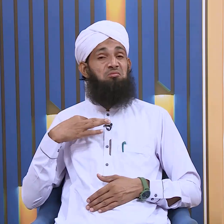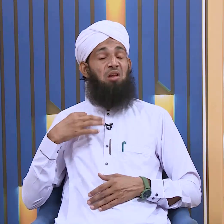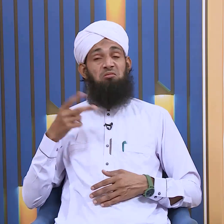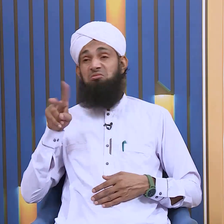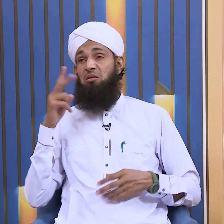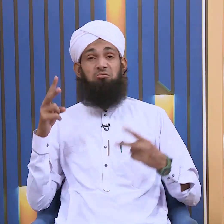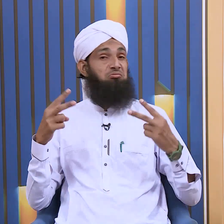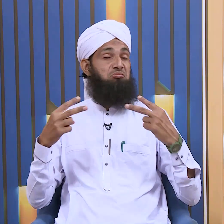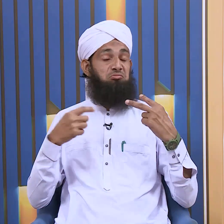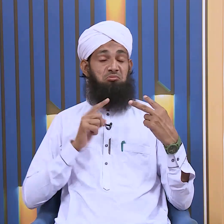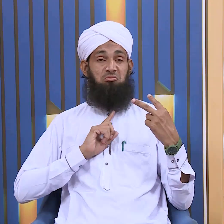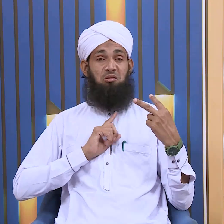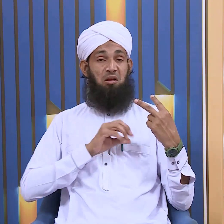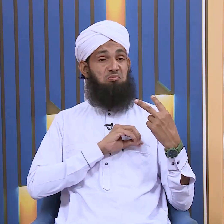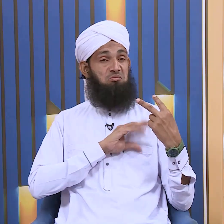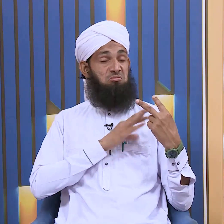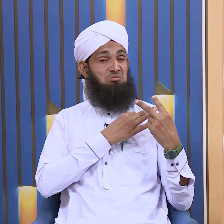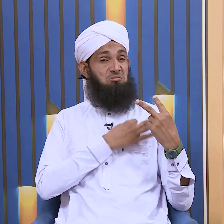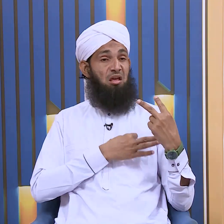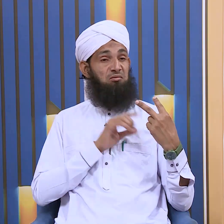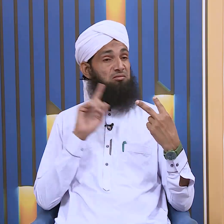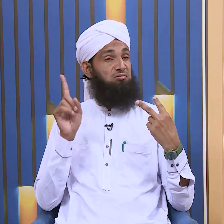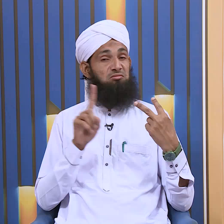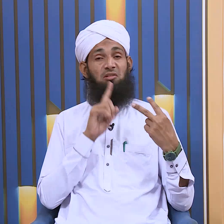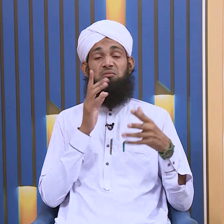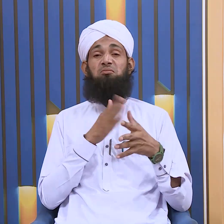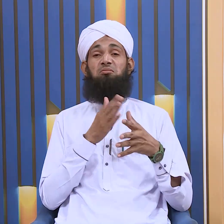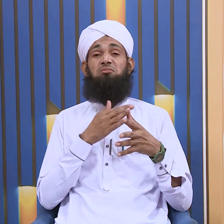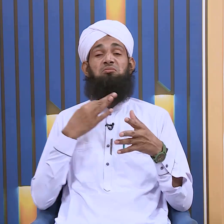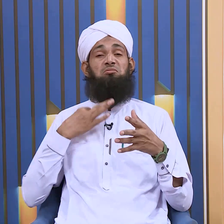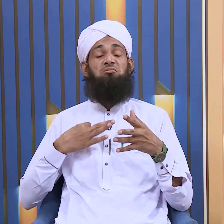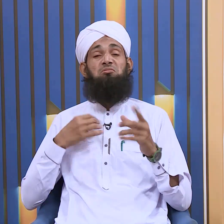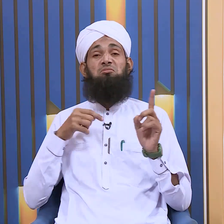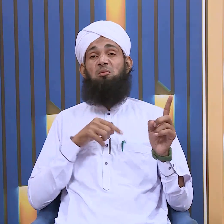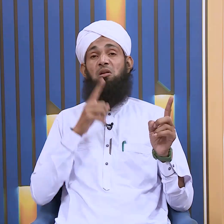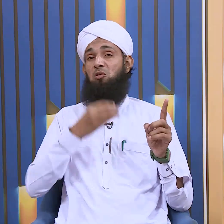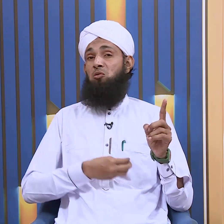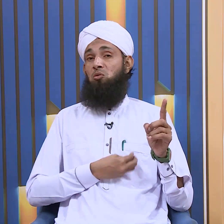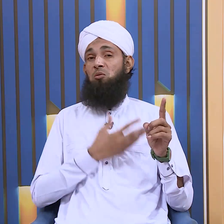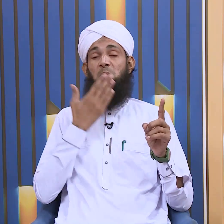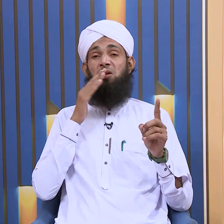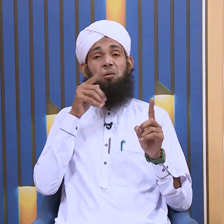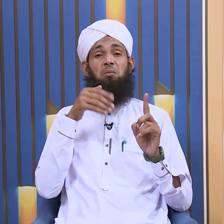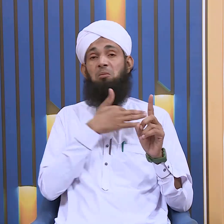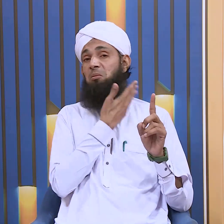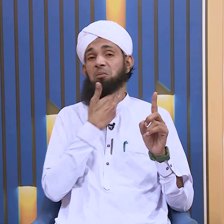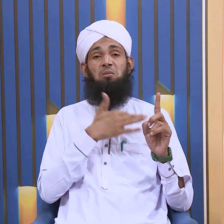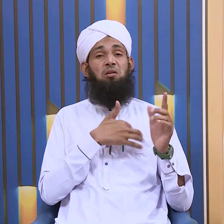لیے کرتا ہے، اور حقیقی عبادت اس کا مقصود نہیں ہوتا۔ مدنی چینل کے ناظرین اور یہاں موجود حاضرین ذرا غور